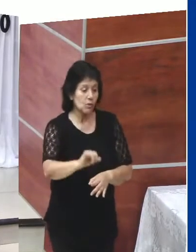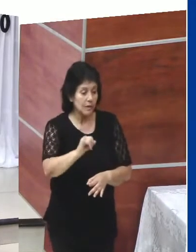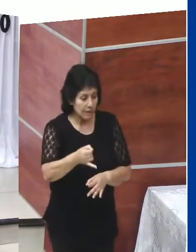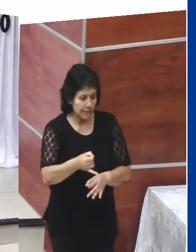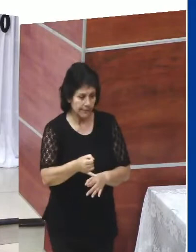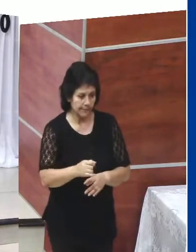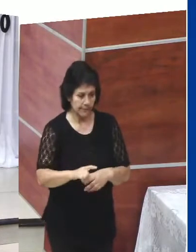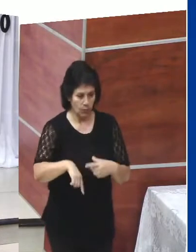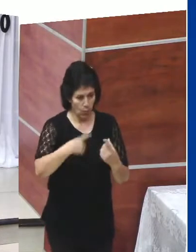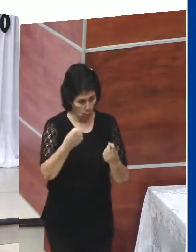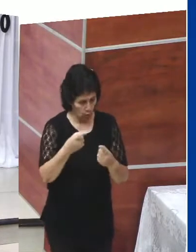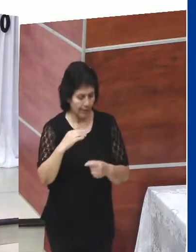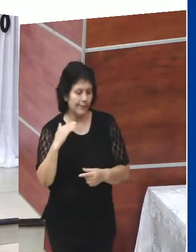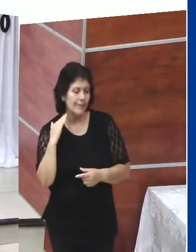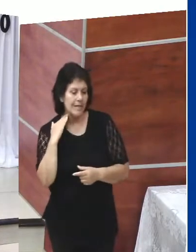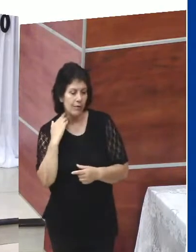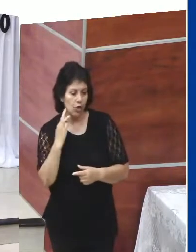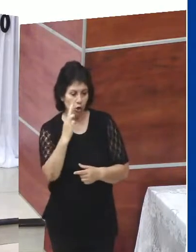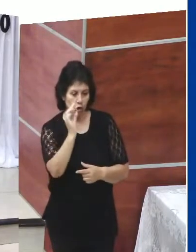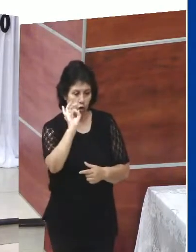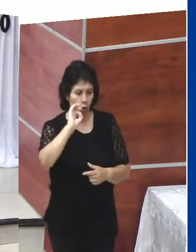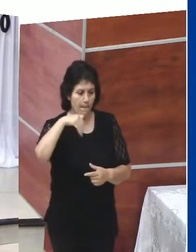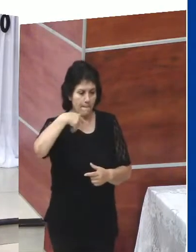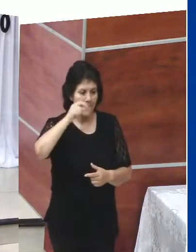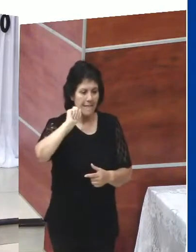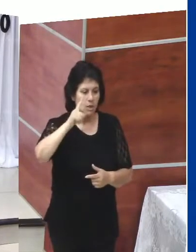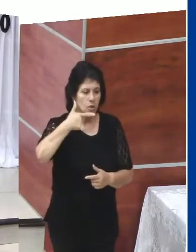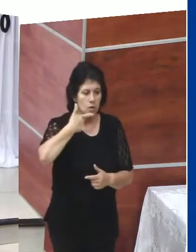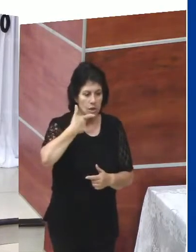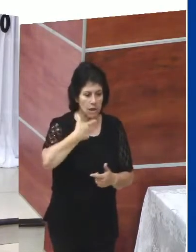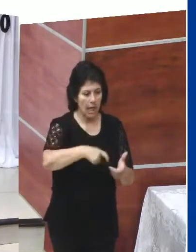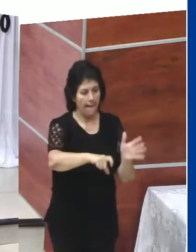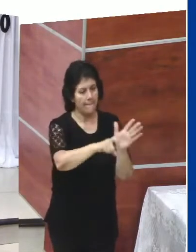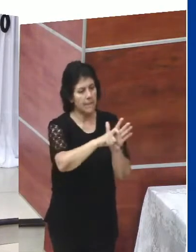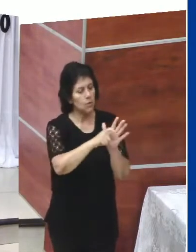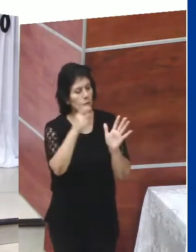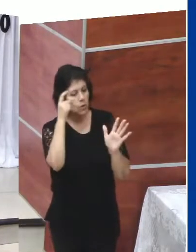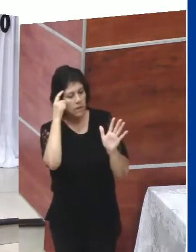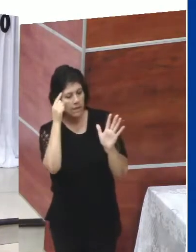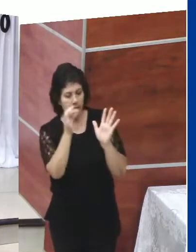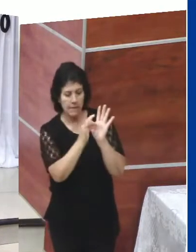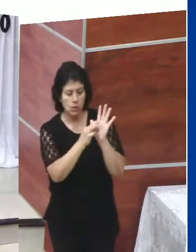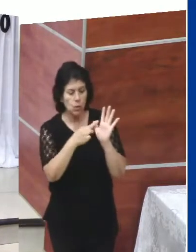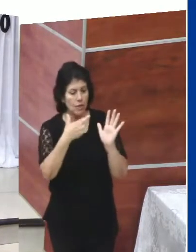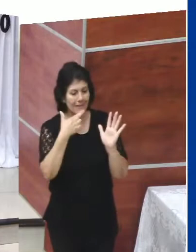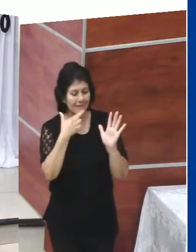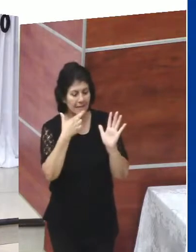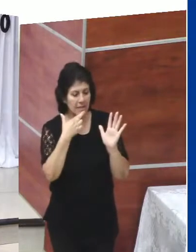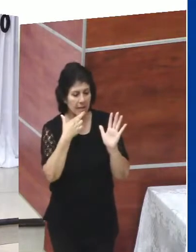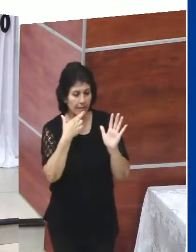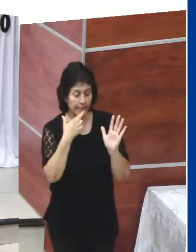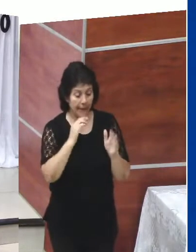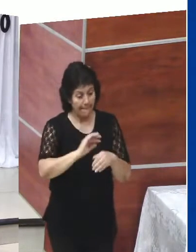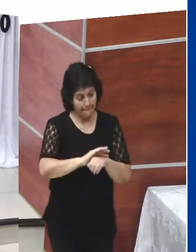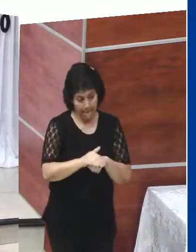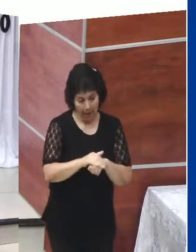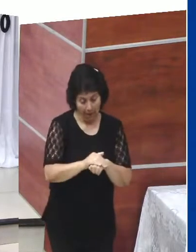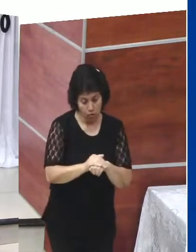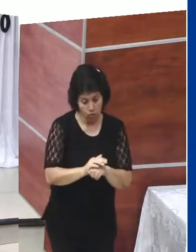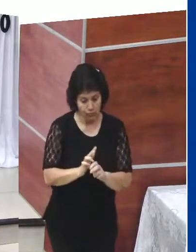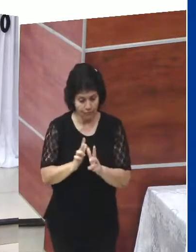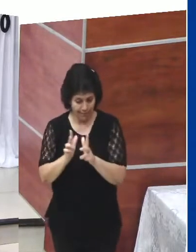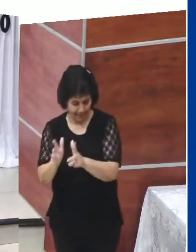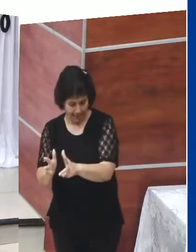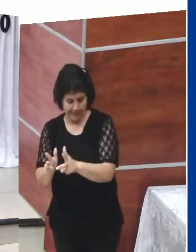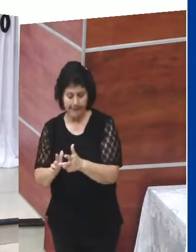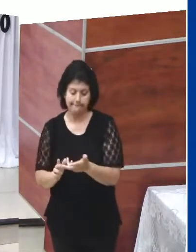Romanos capítulo 10, verso 17. Pablo, ahora cuando envía una carta a los romanos, él usa, y aquí hay otro pasaje que yo